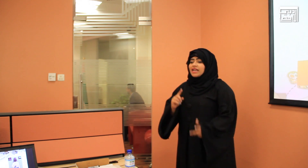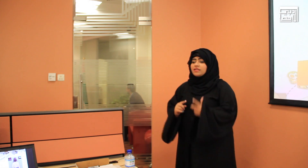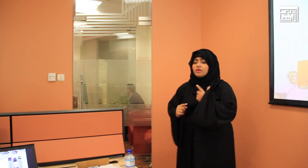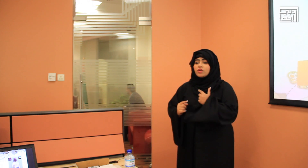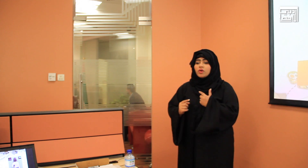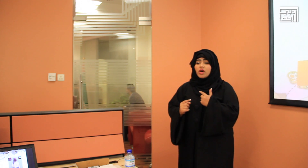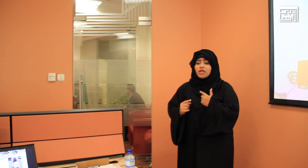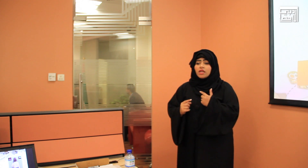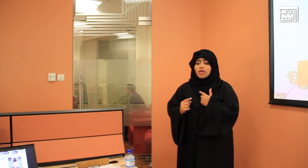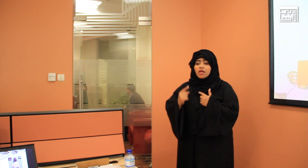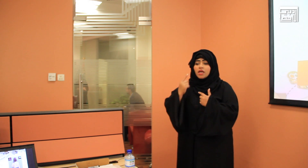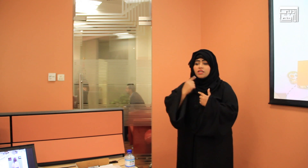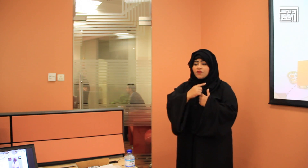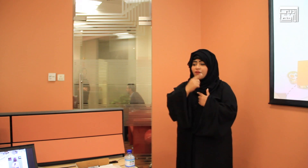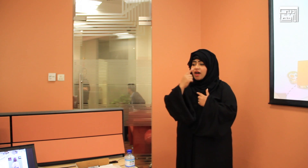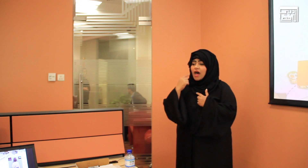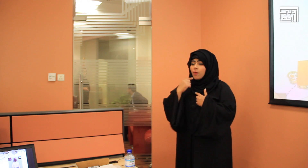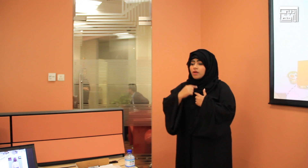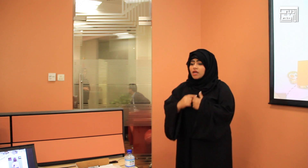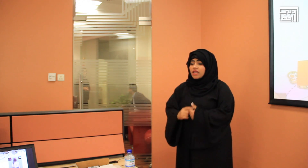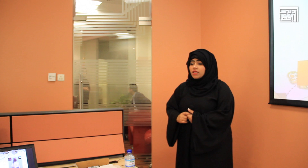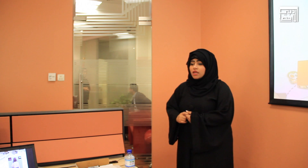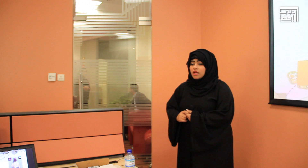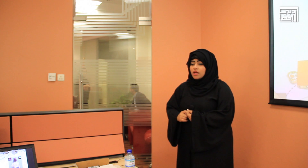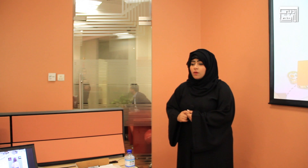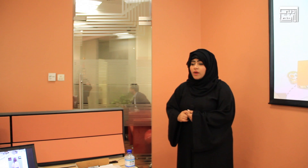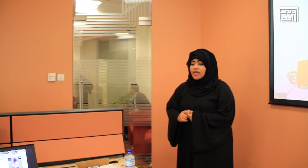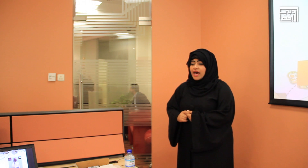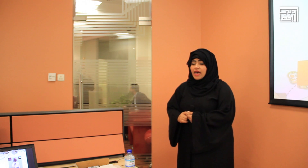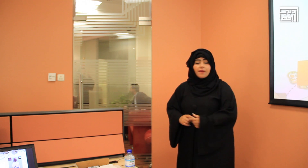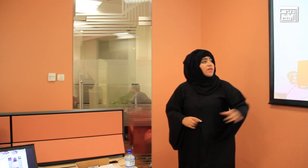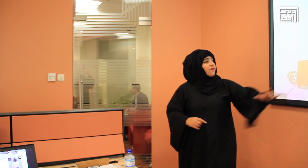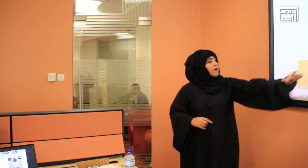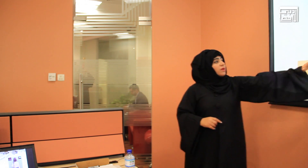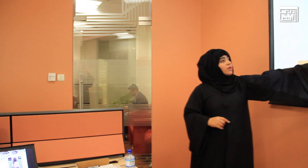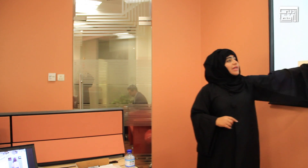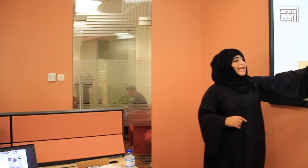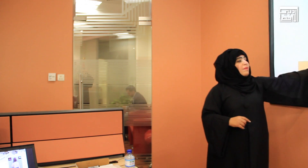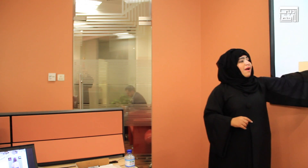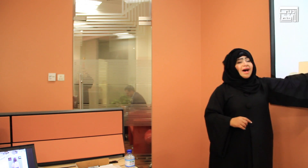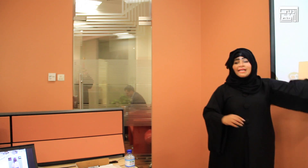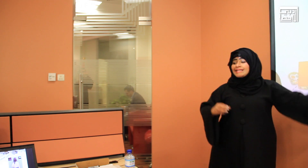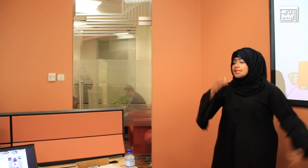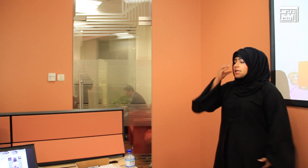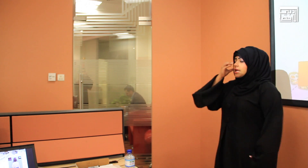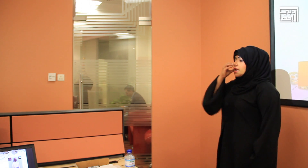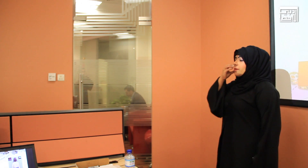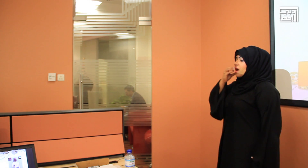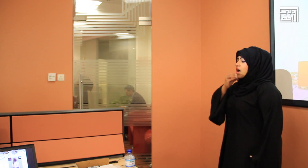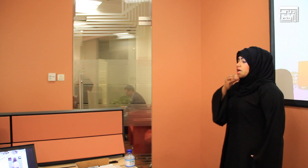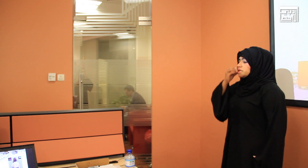لازم تكون الشفاء أو النطق وياها فبنقول الإمارات